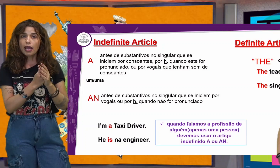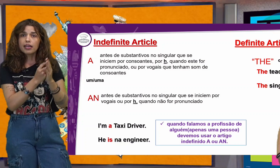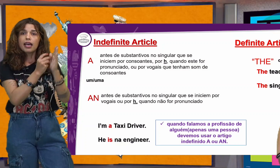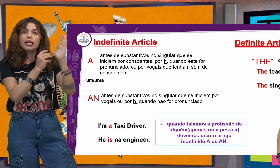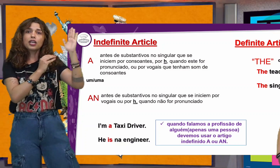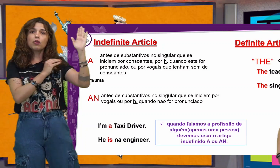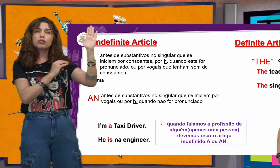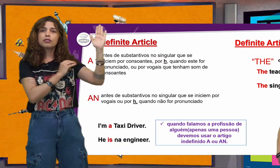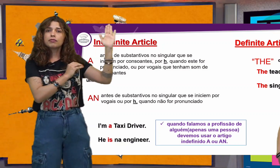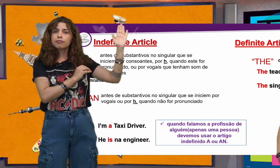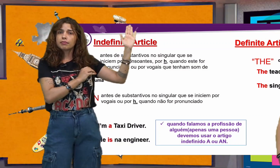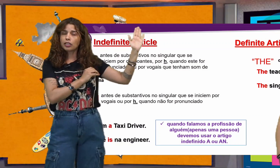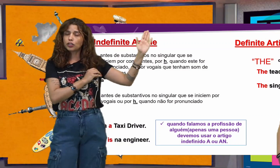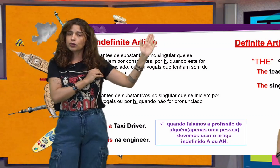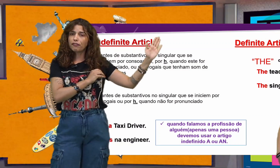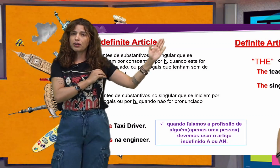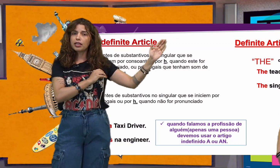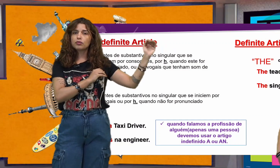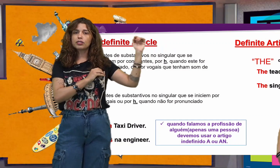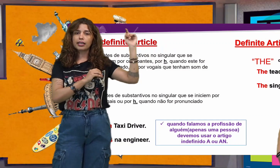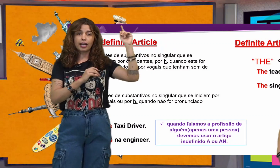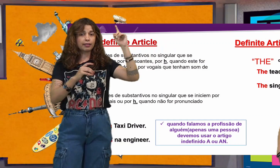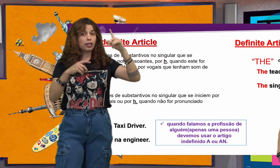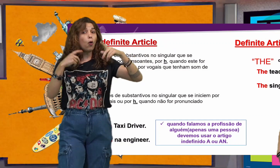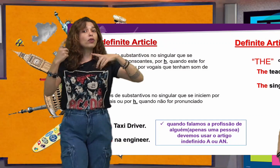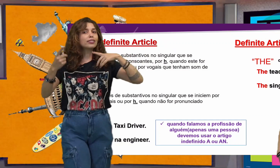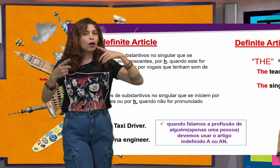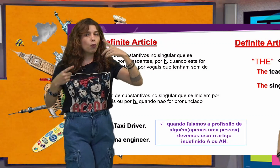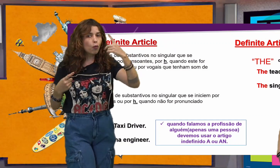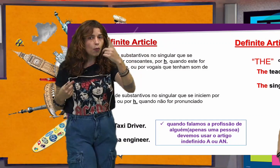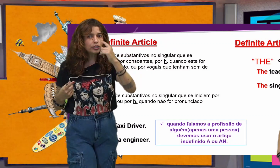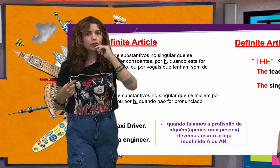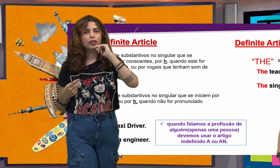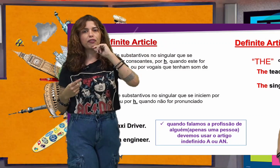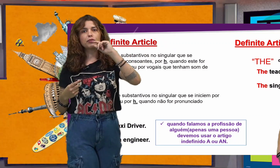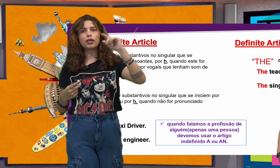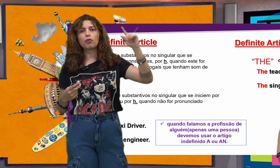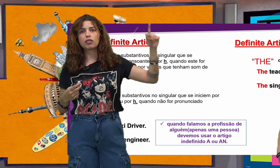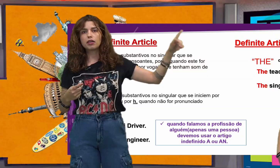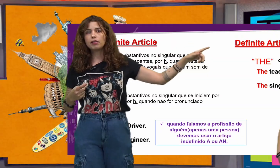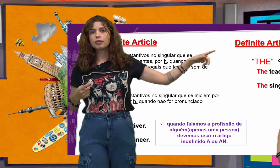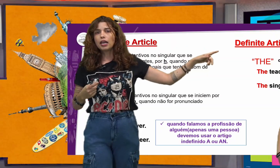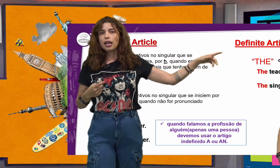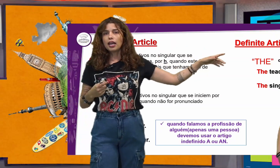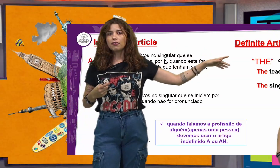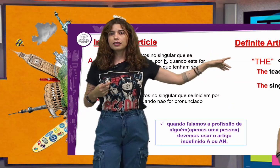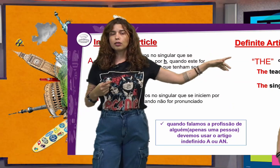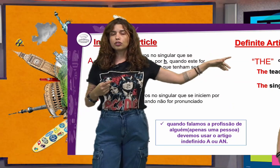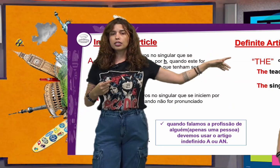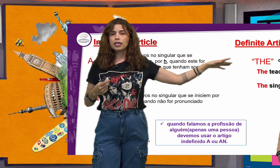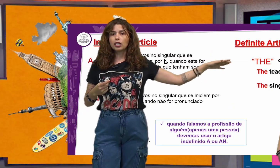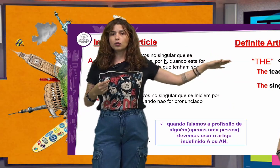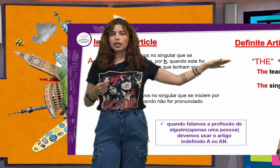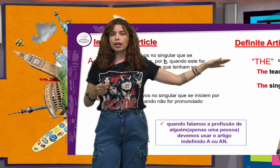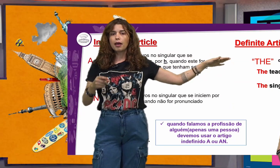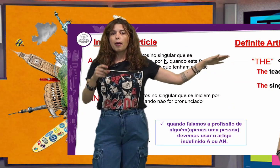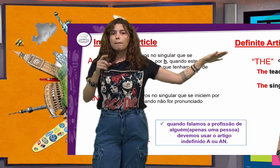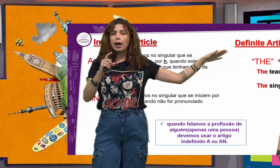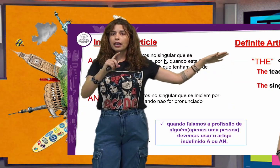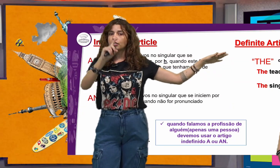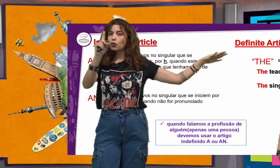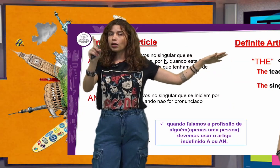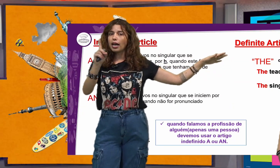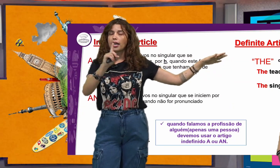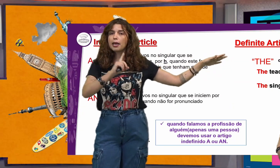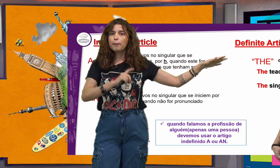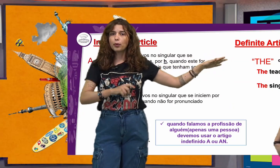Tudo bem? Já os artigos definidos, né? Que na verdade, um artigo definido, que é o the, ele vai ser utilizado o quê?